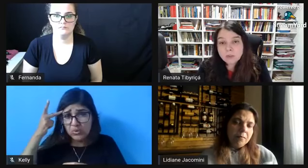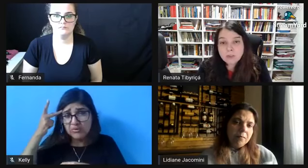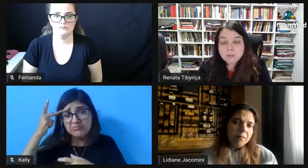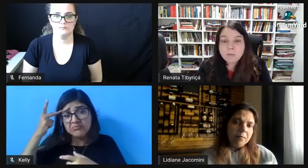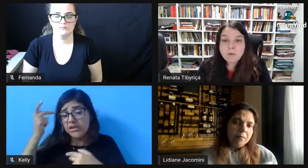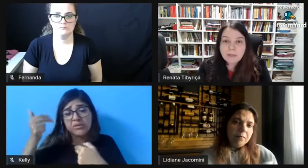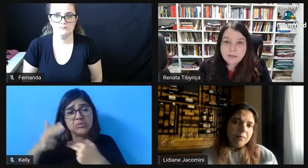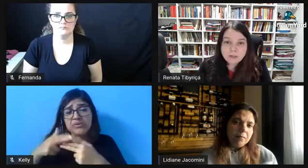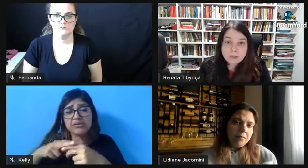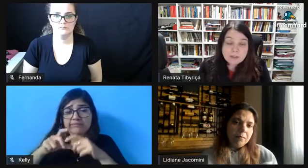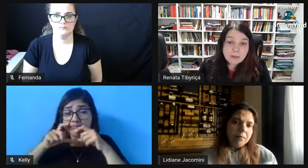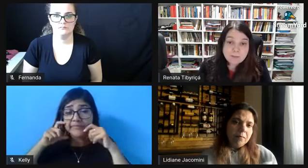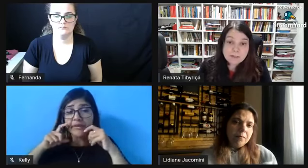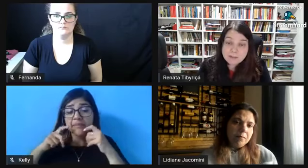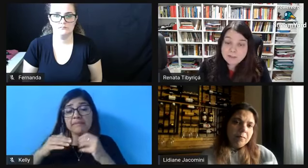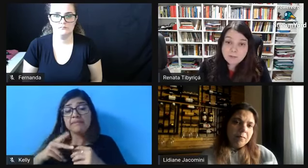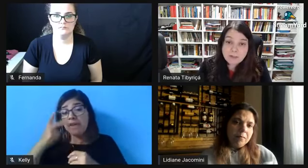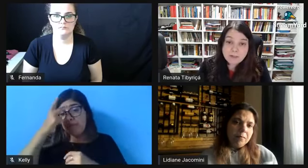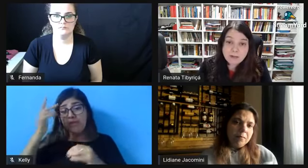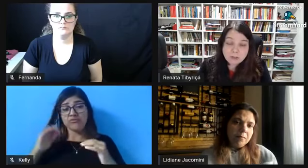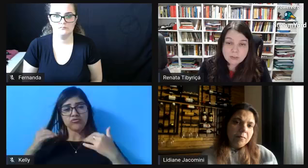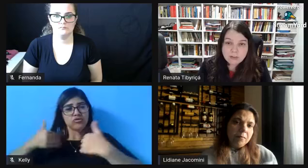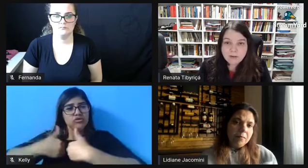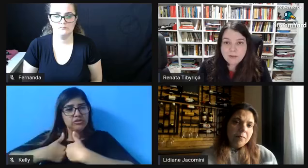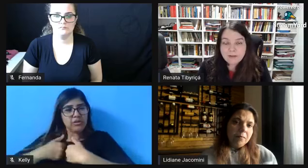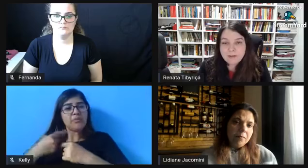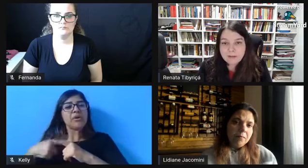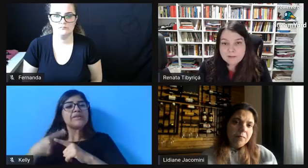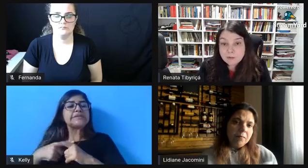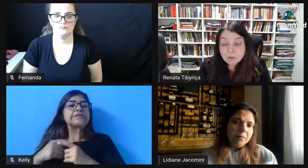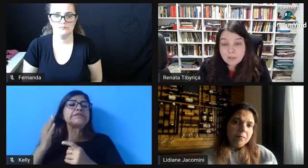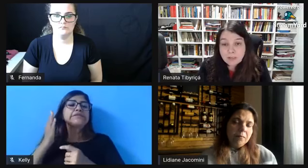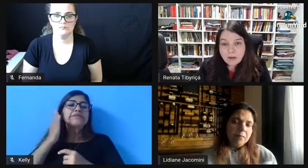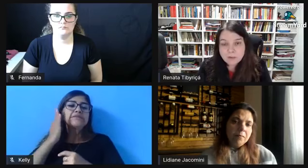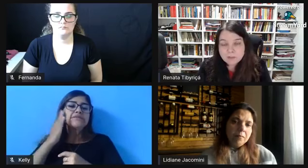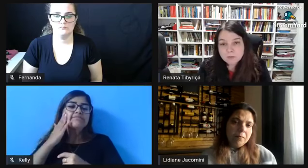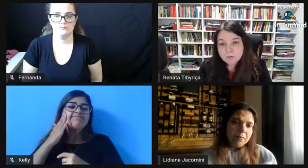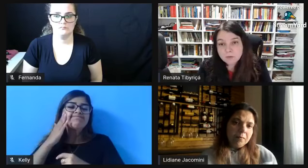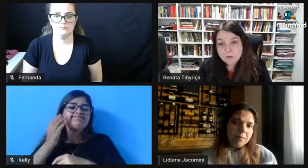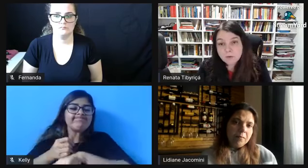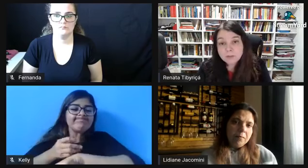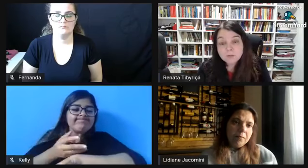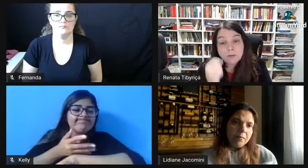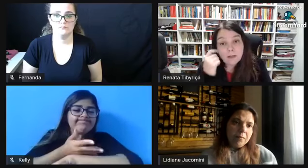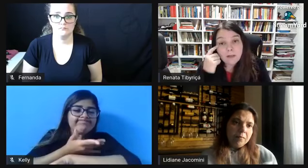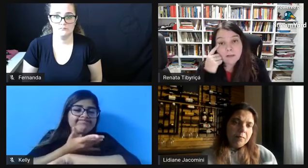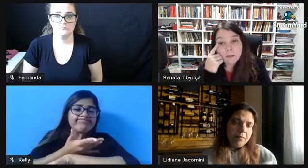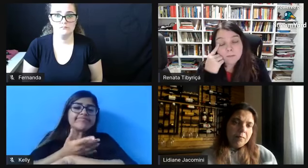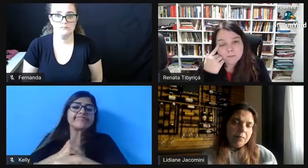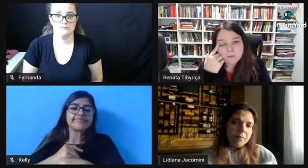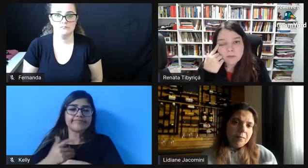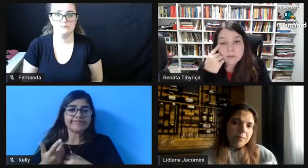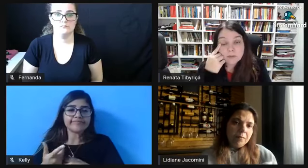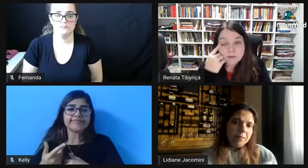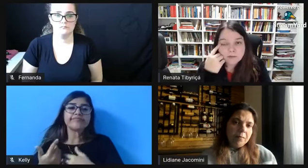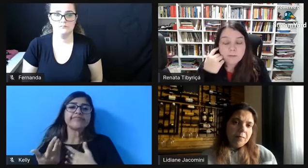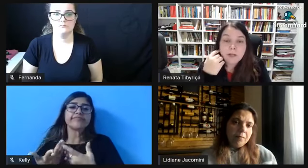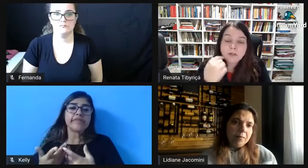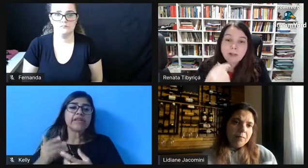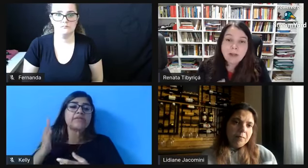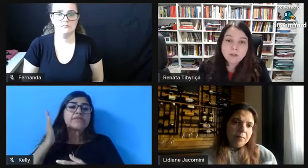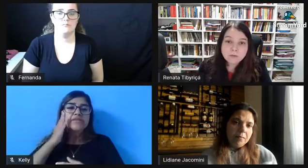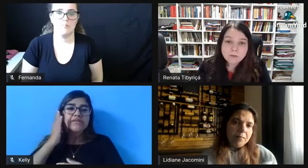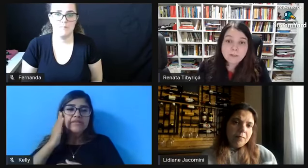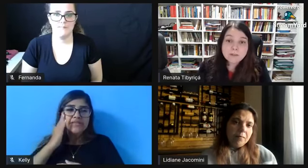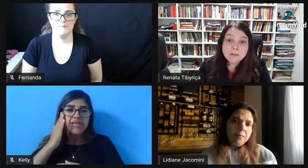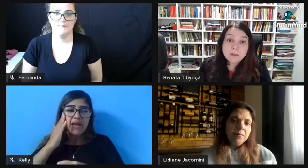com autismo, porque a gente sabe da sensibilidade sensorial que as pessoas com autismo têm, né, principalmente